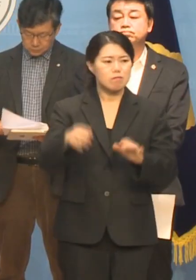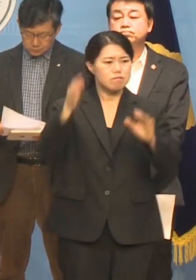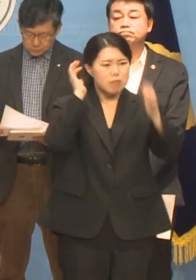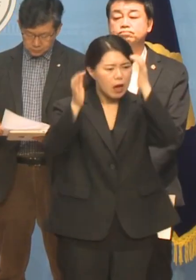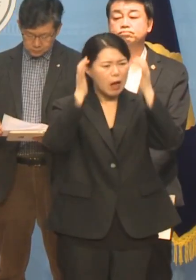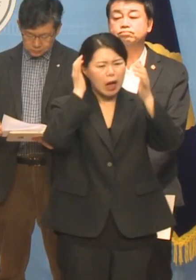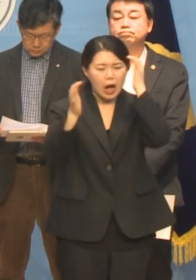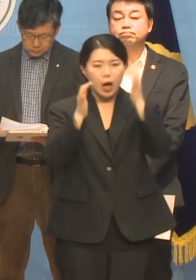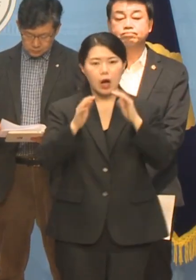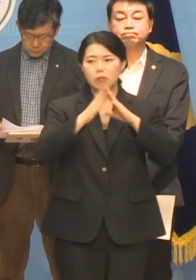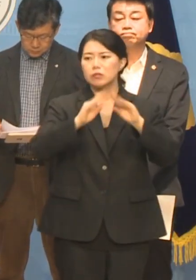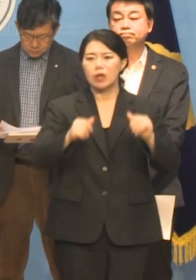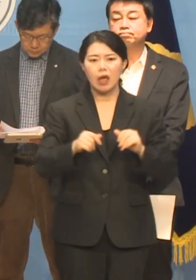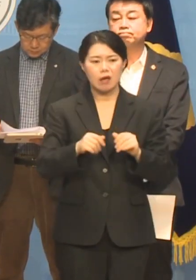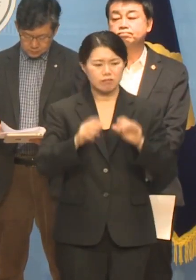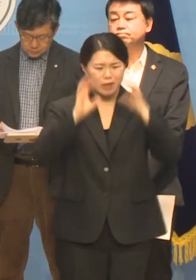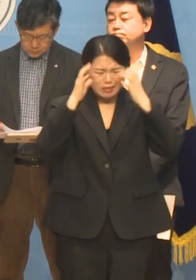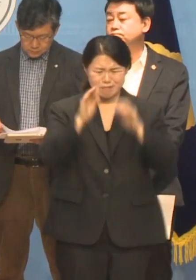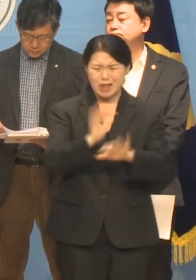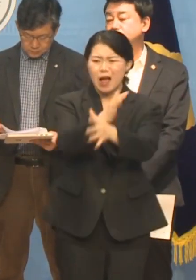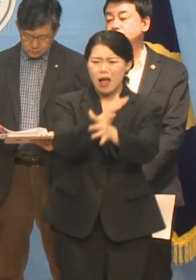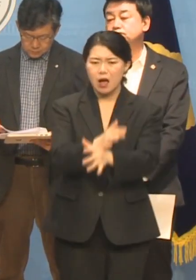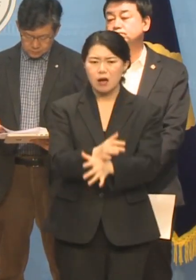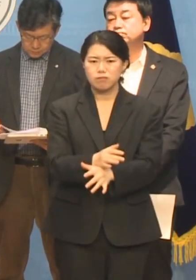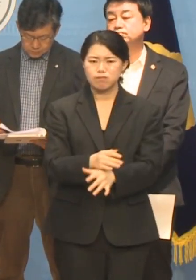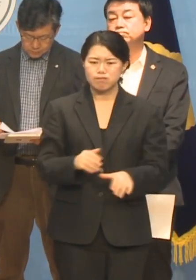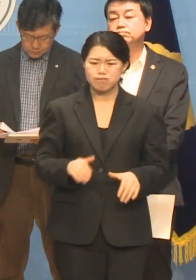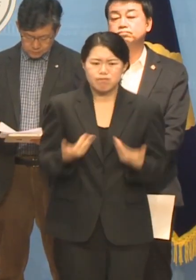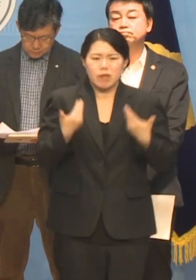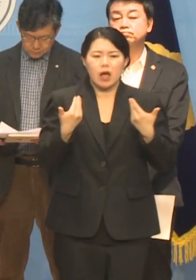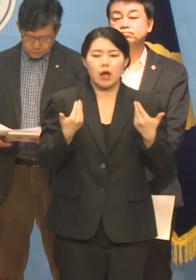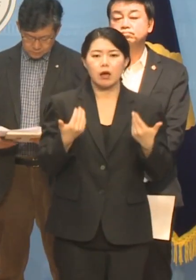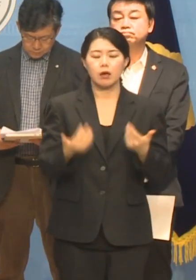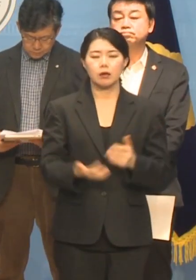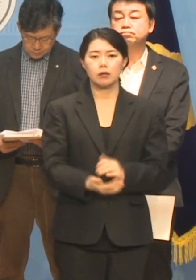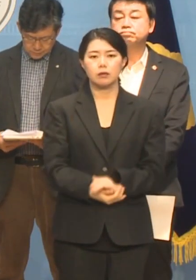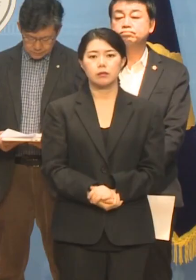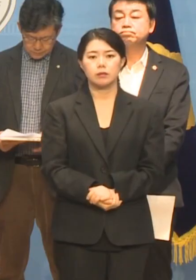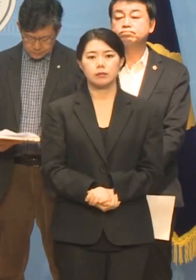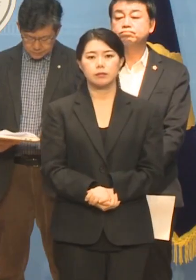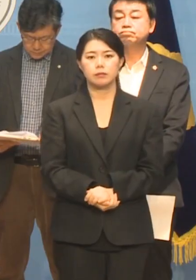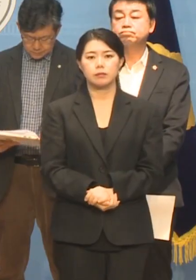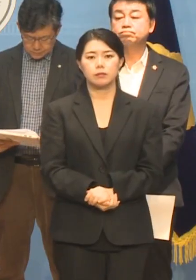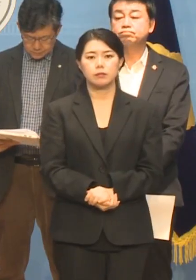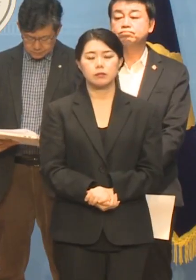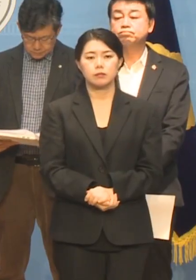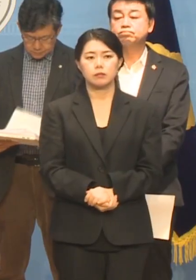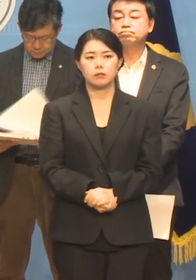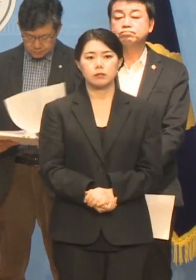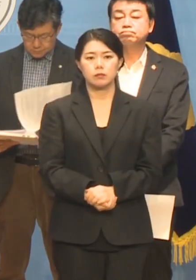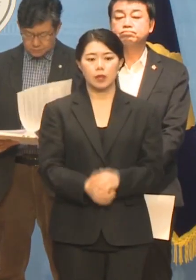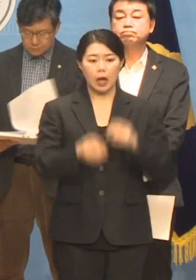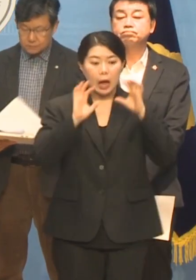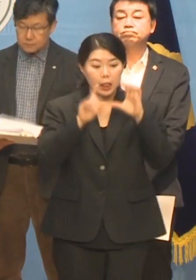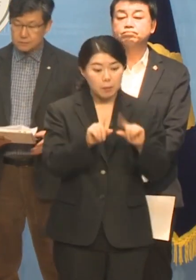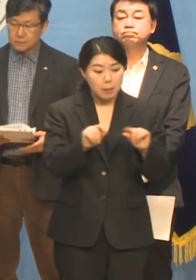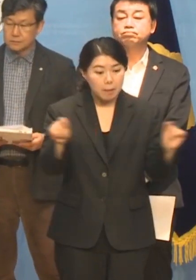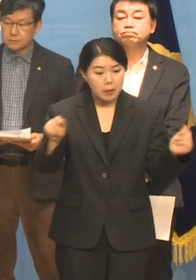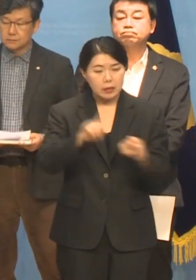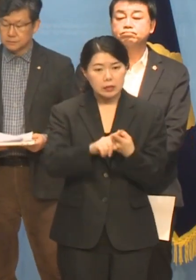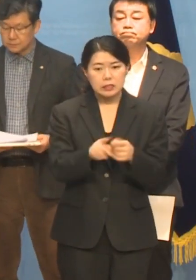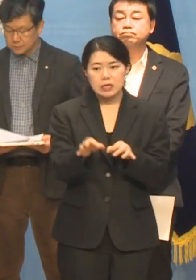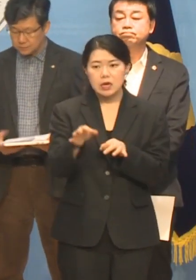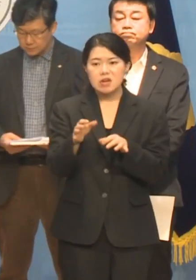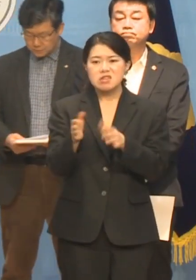저랬다 부동산이 애들 장난이냐며 격앙된 분노를 표출하고 있습니다. 아이들의 밥상을 놓고